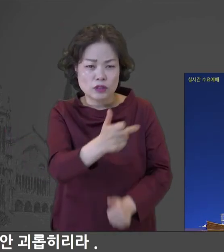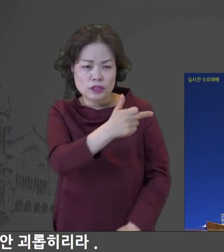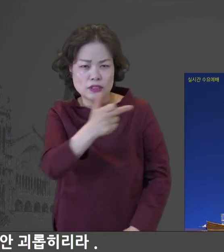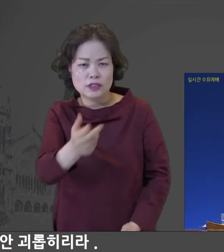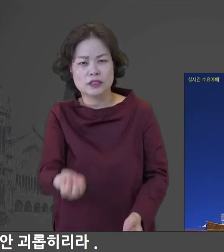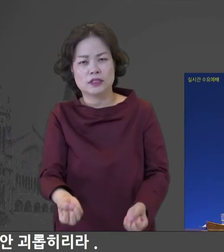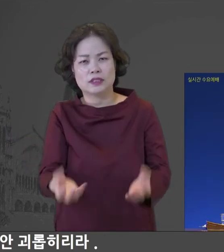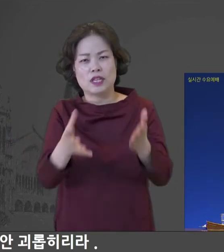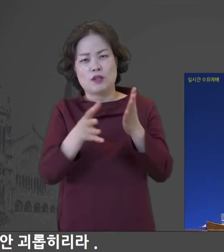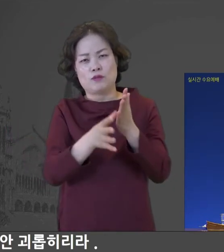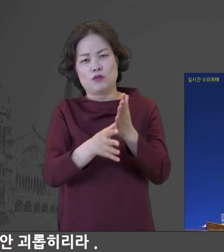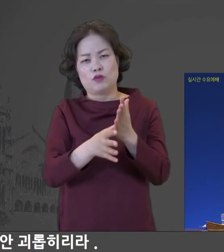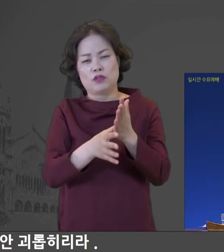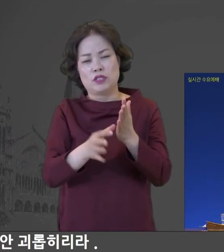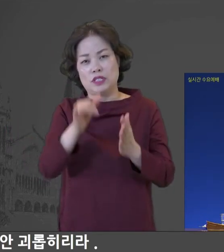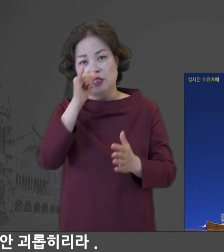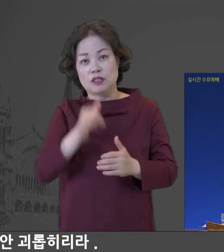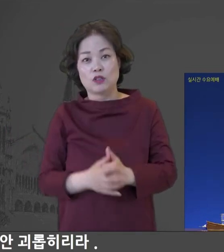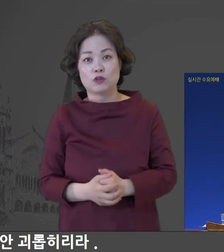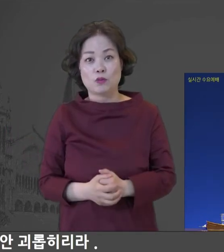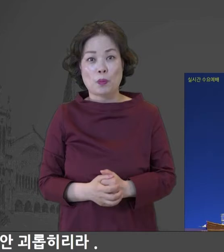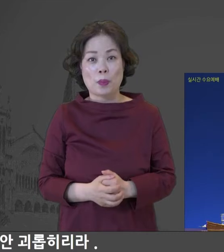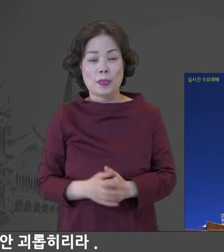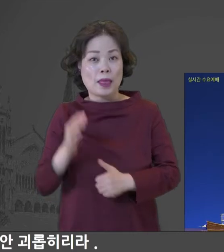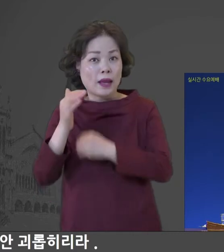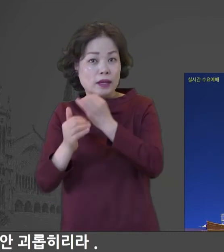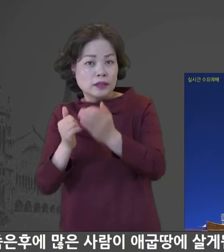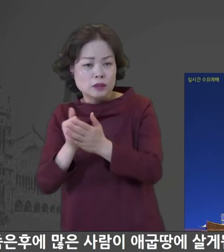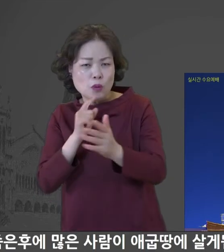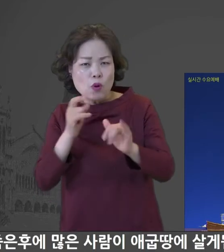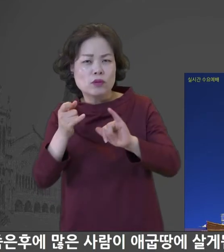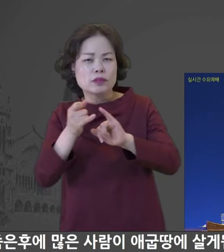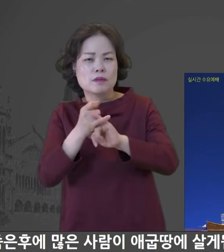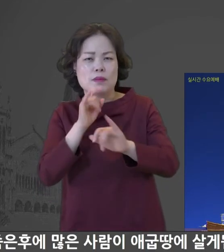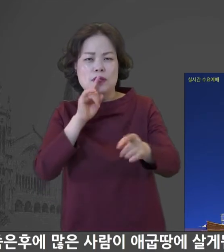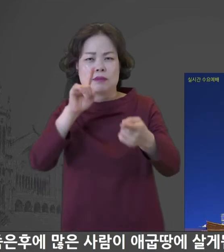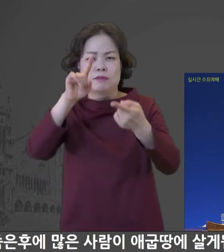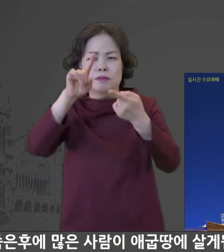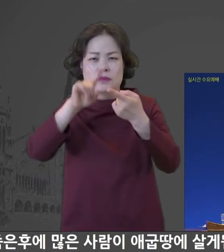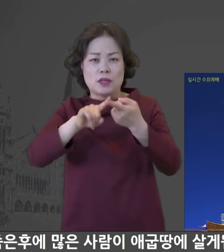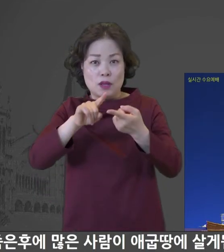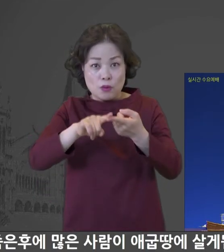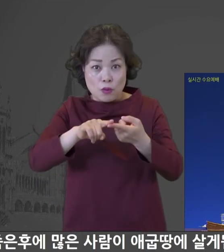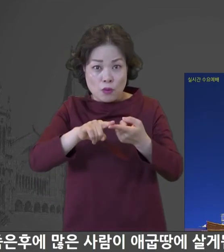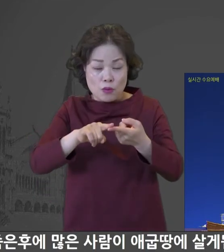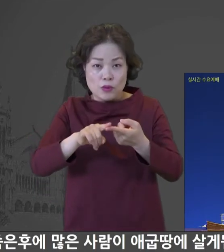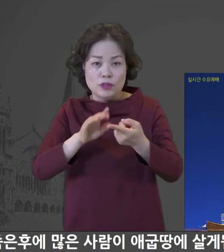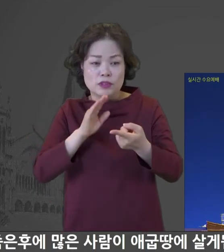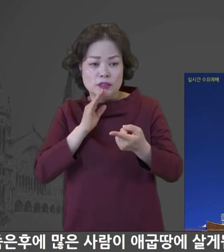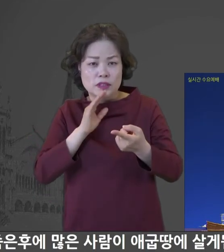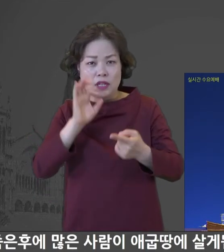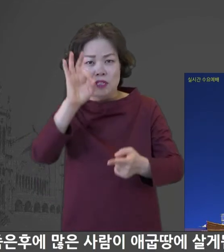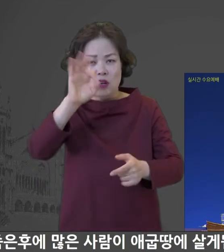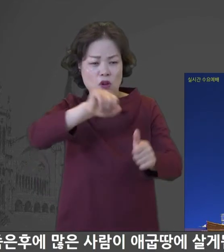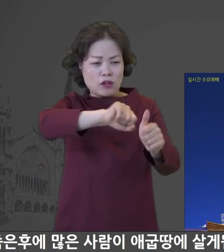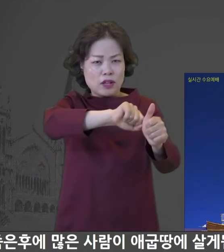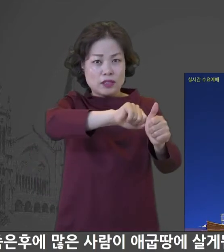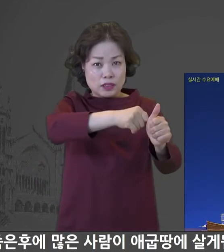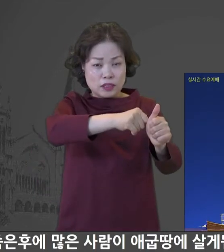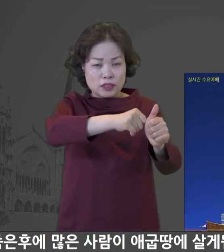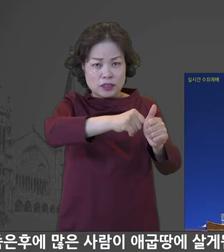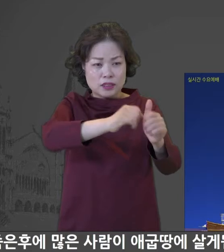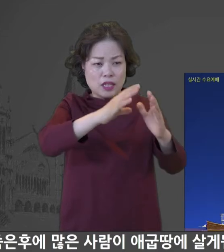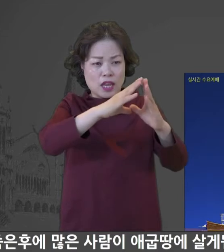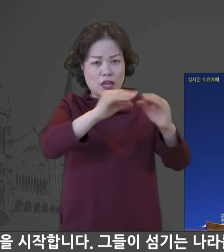재물을 가지고 나올 것이다 라고 말씀하시죠. 근데 이 하나님의 언약의 말씀대로 실제로 10가지 재앙을 통해서